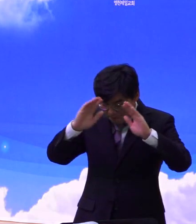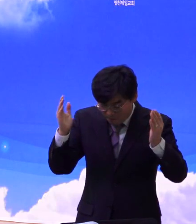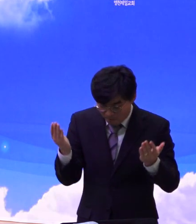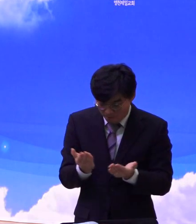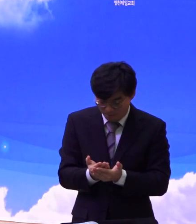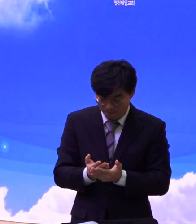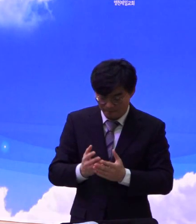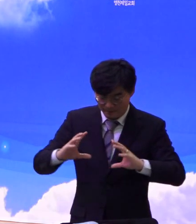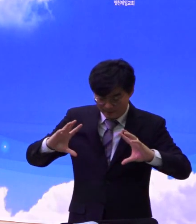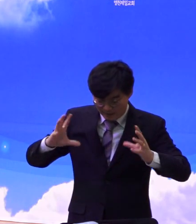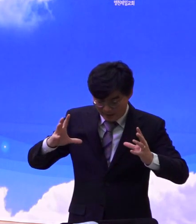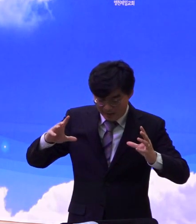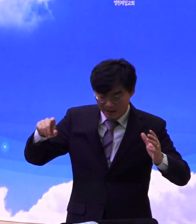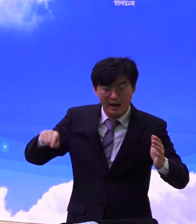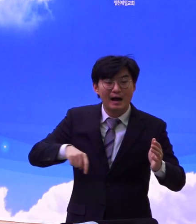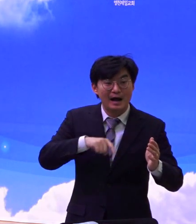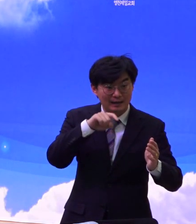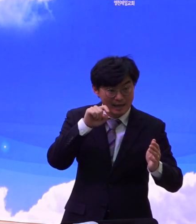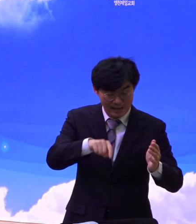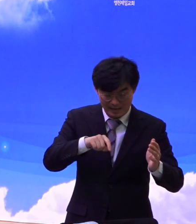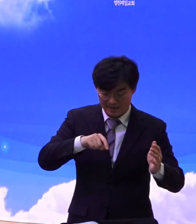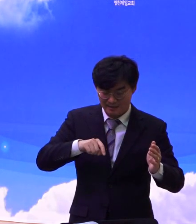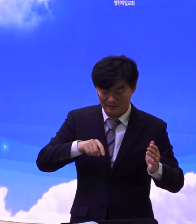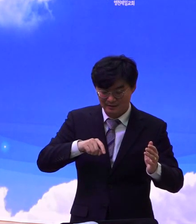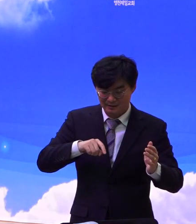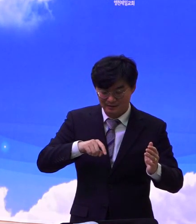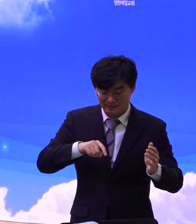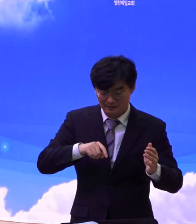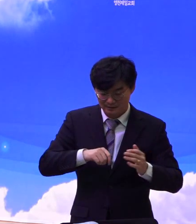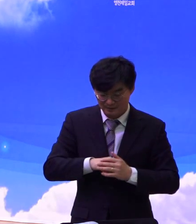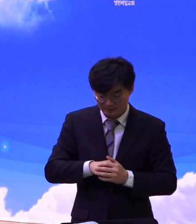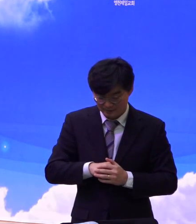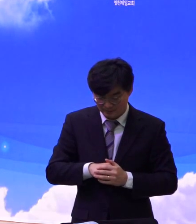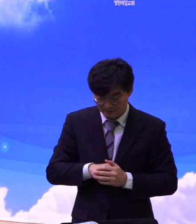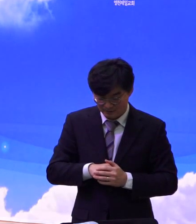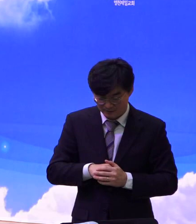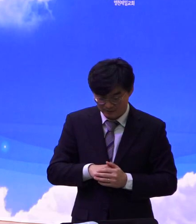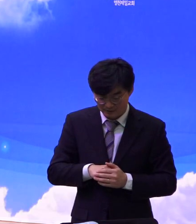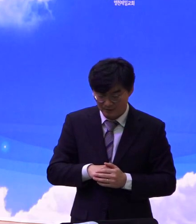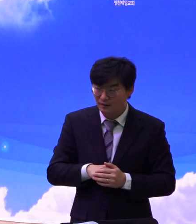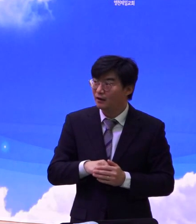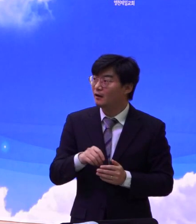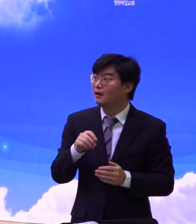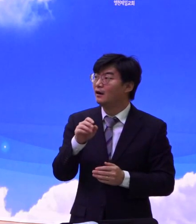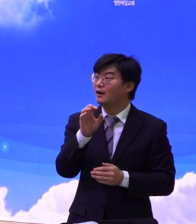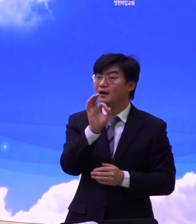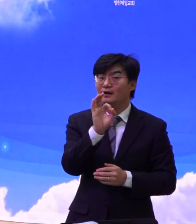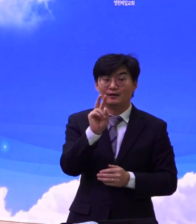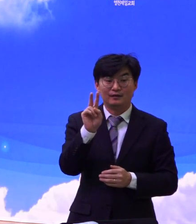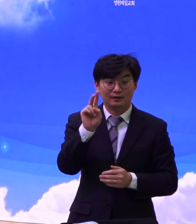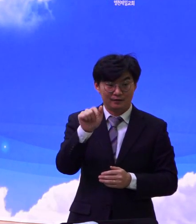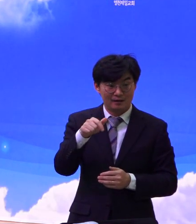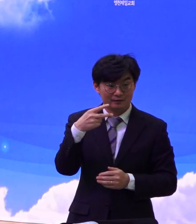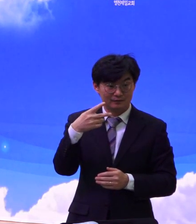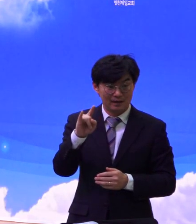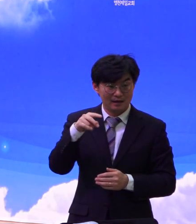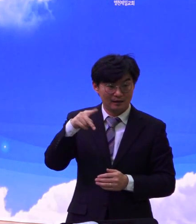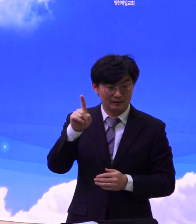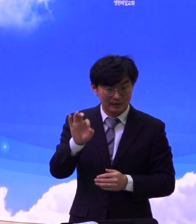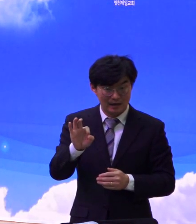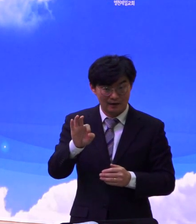유다와 이스라엘에 이런 이야기를 합니다. 30장 역대하 30장 1절에 보면 이렇게 기록되어 있습니다. 히스기야가